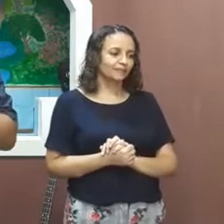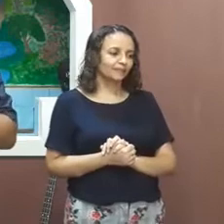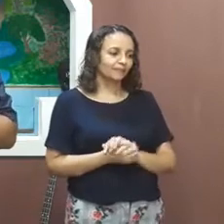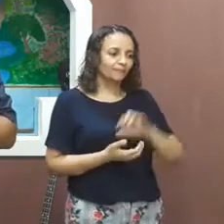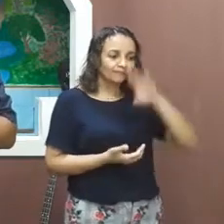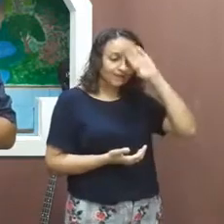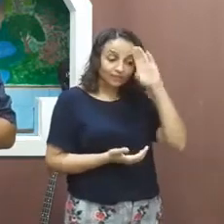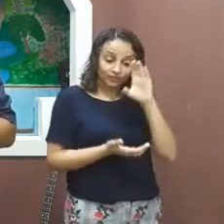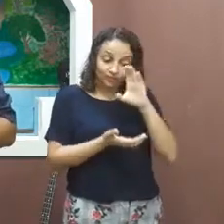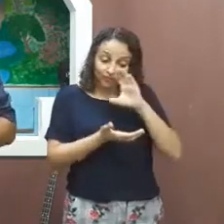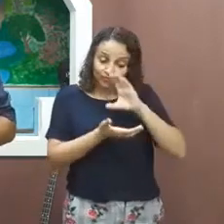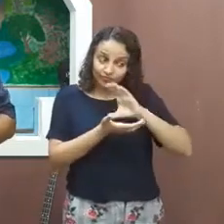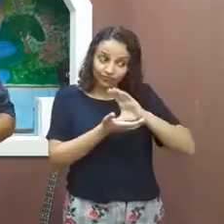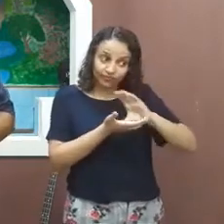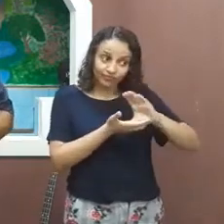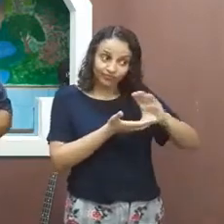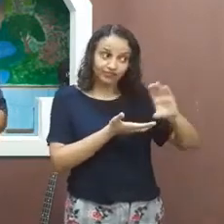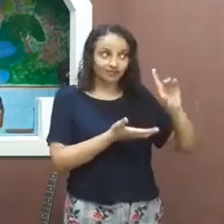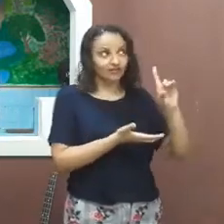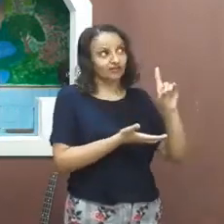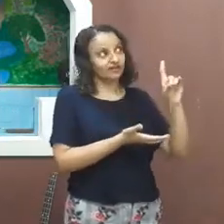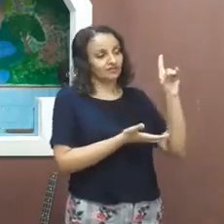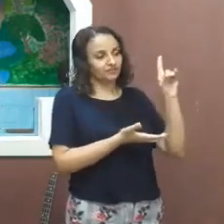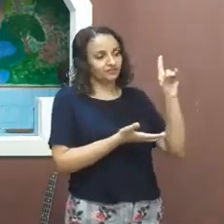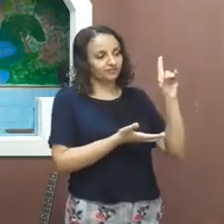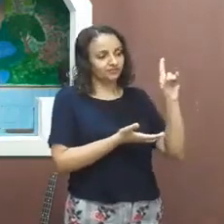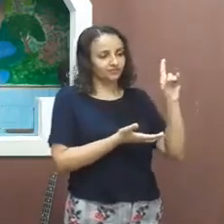Confia mais em Deus.